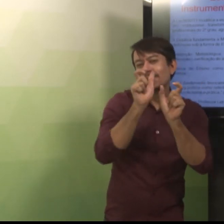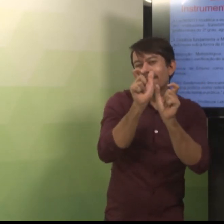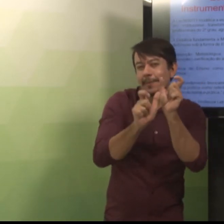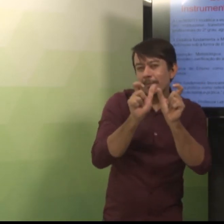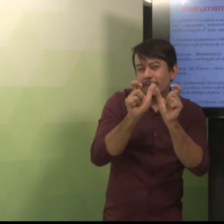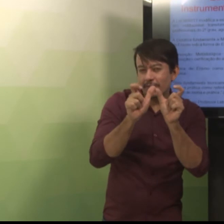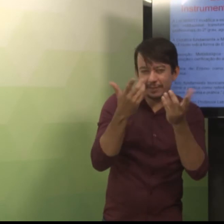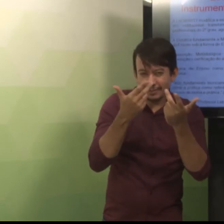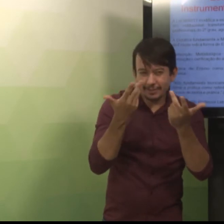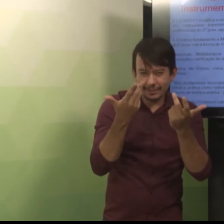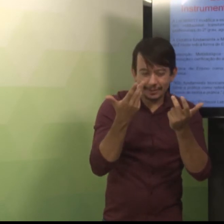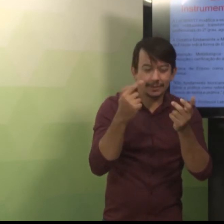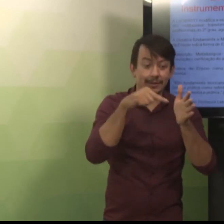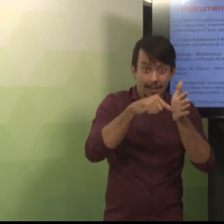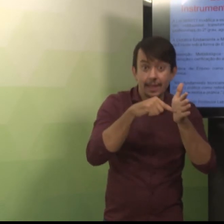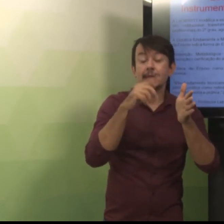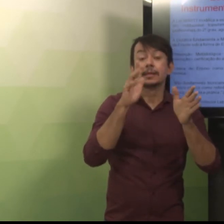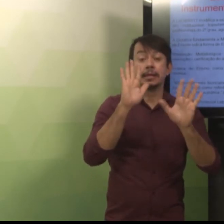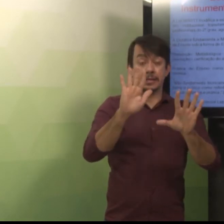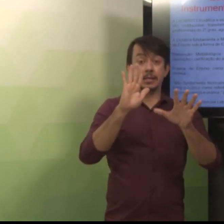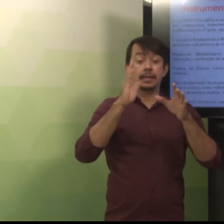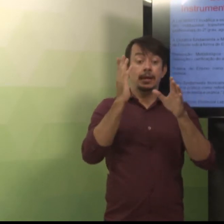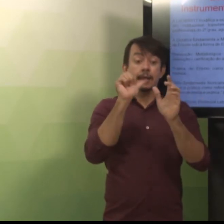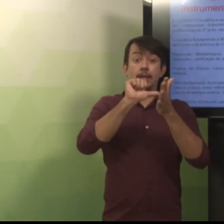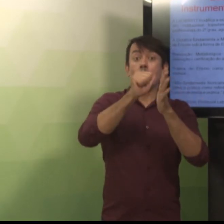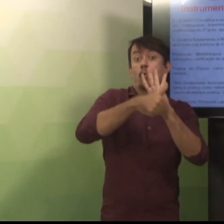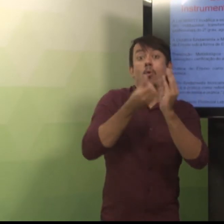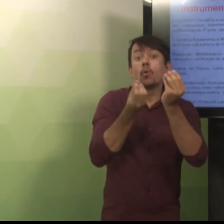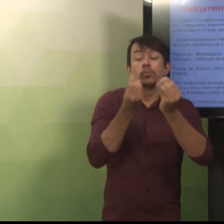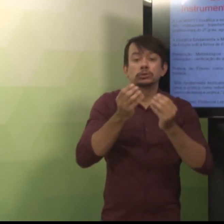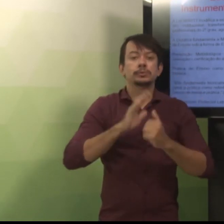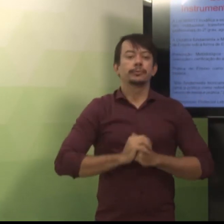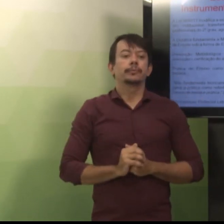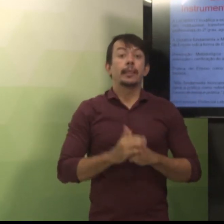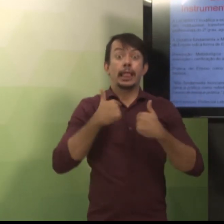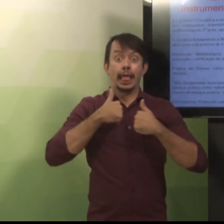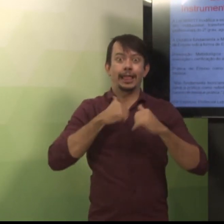configurações de mãos, parâmetros, fonologia,